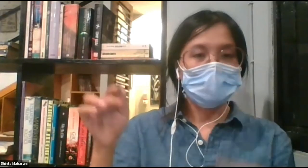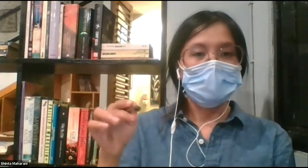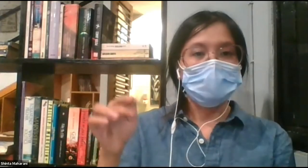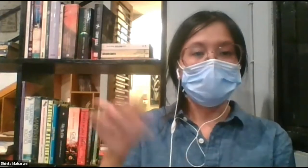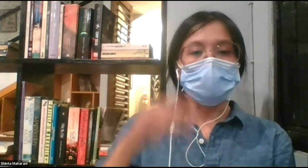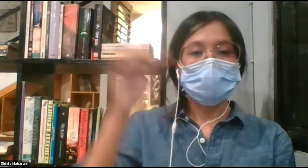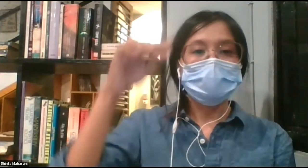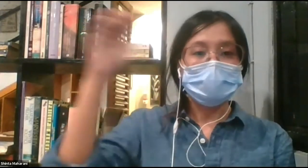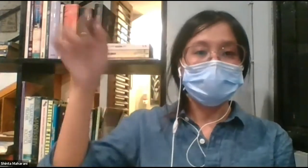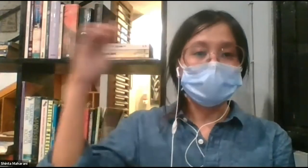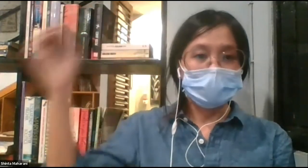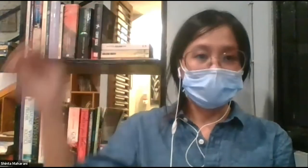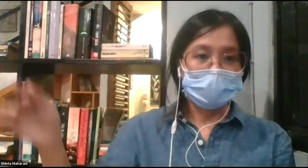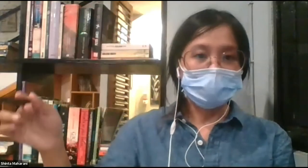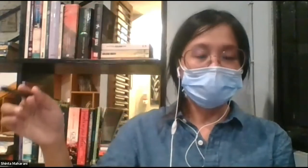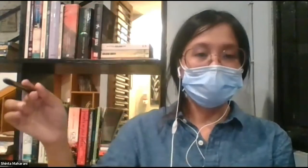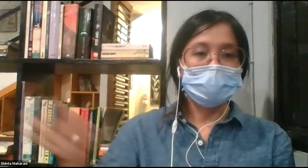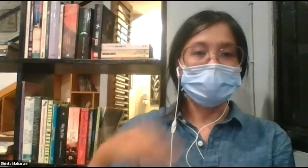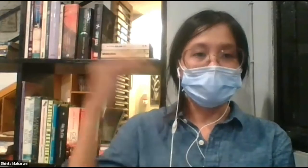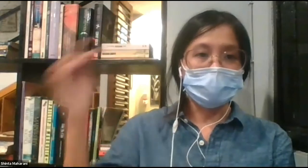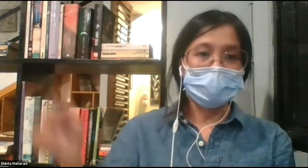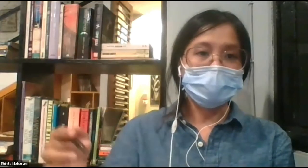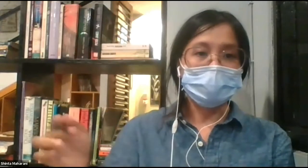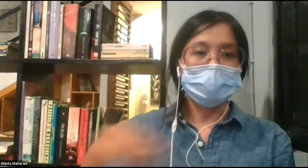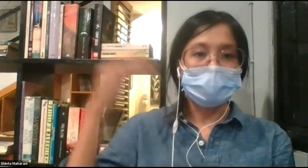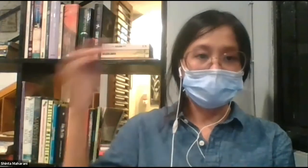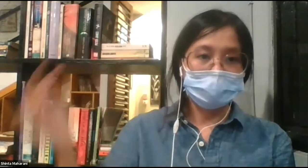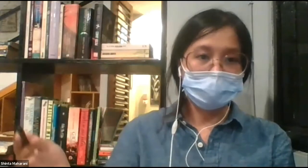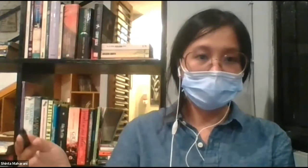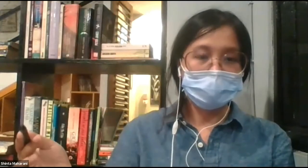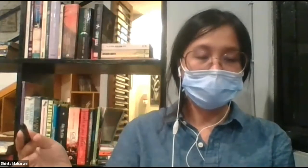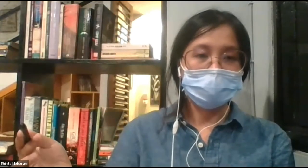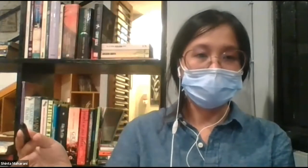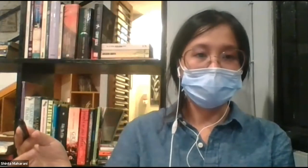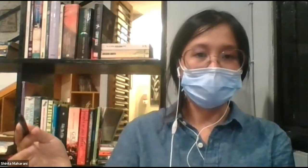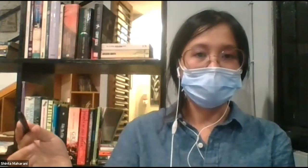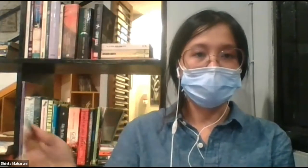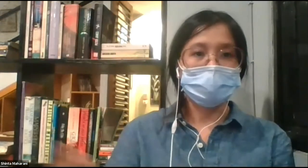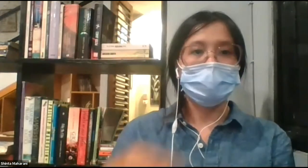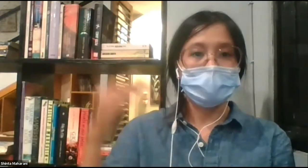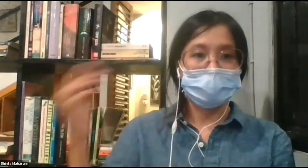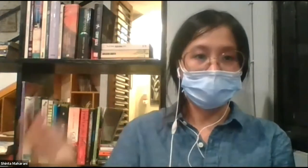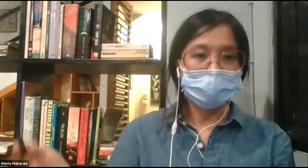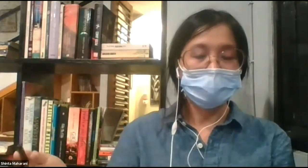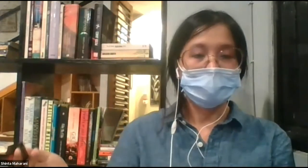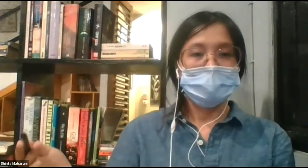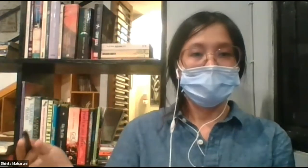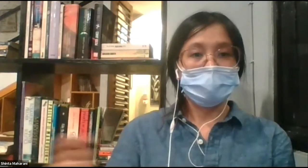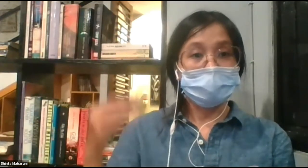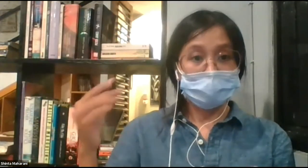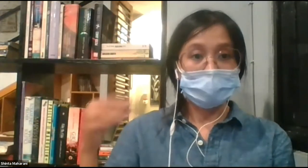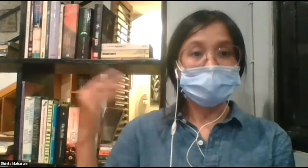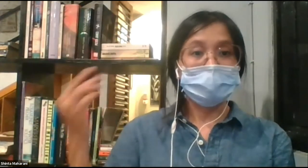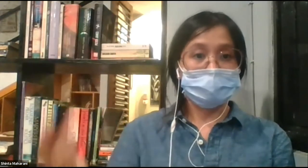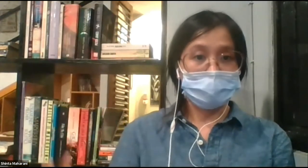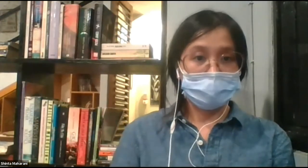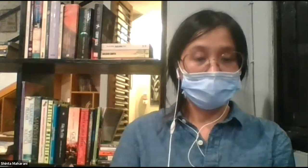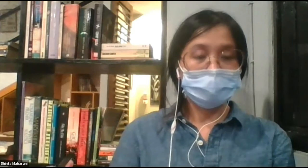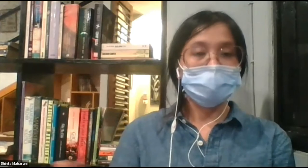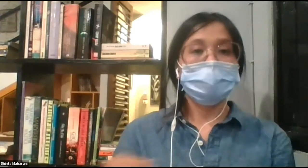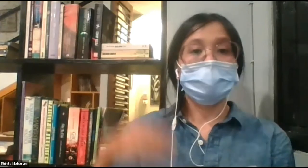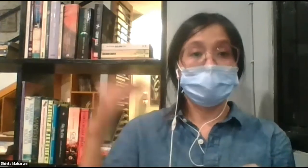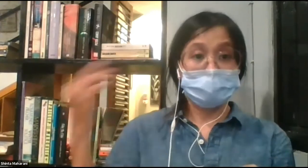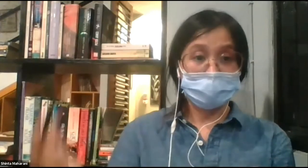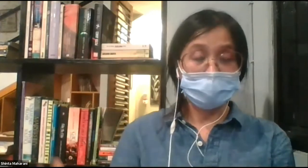ya, yang kemudian kita buktikan dengan cara reportase ke lapangan, atau liputan ke